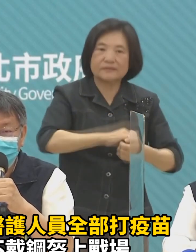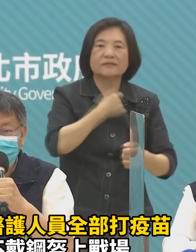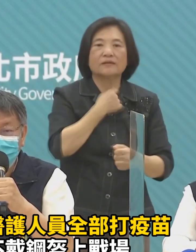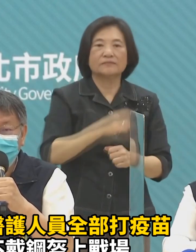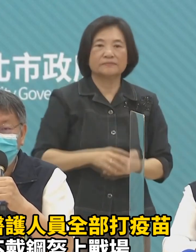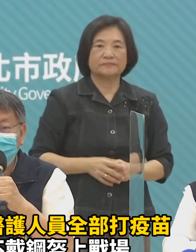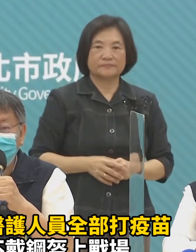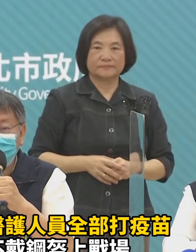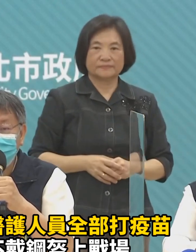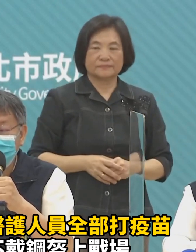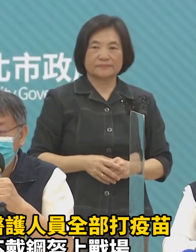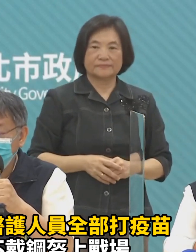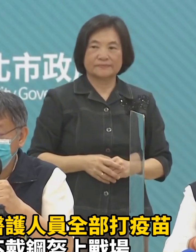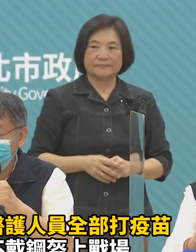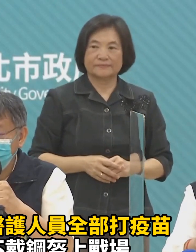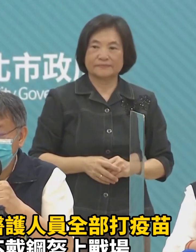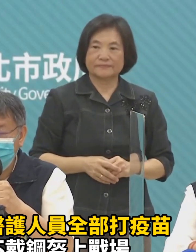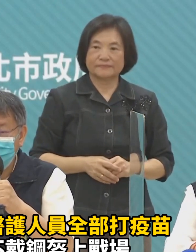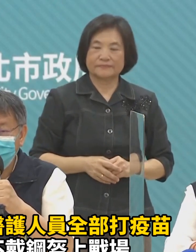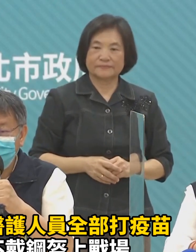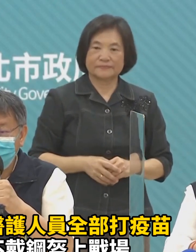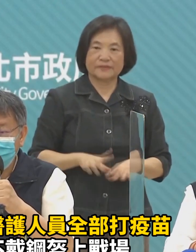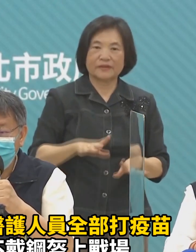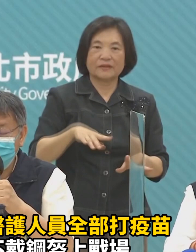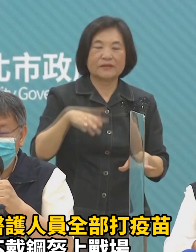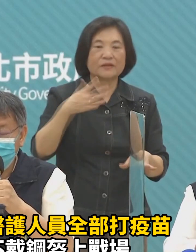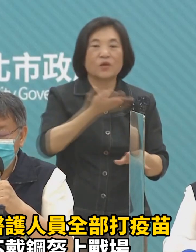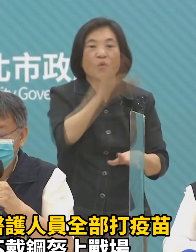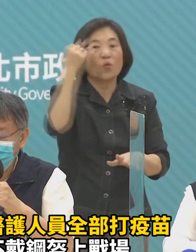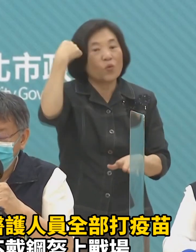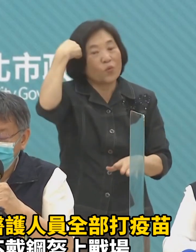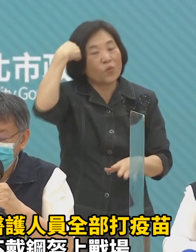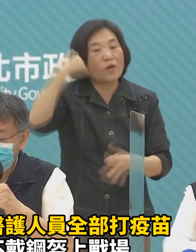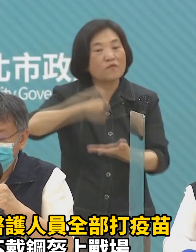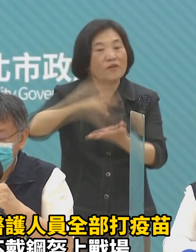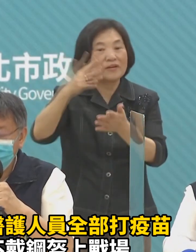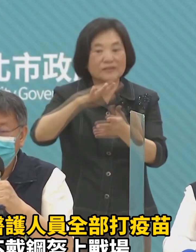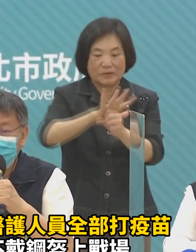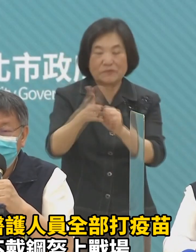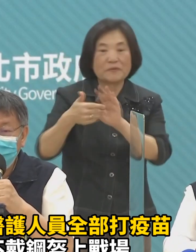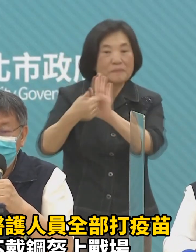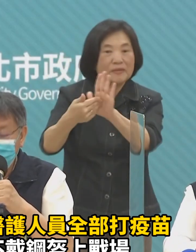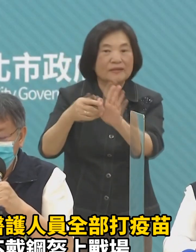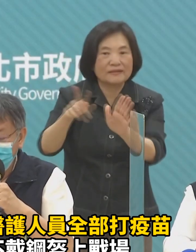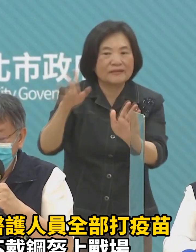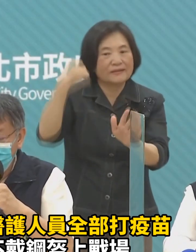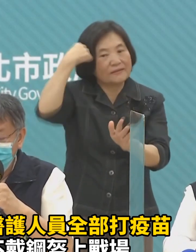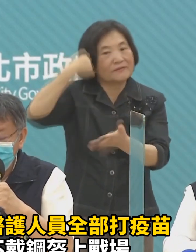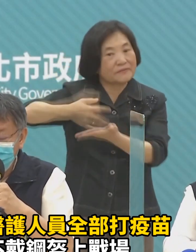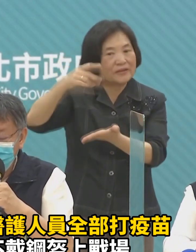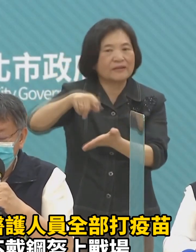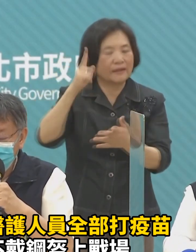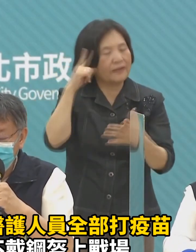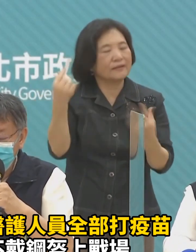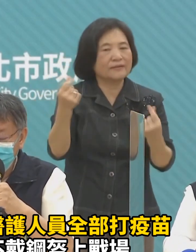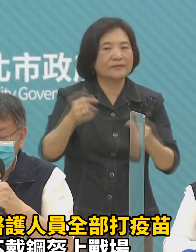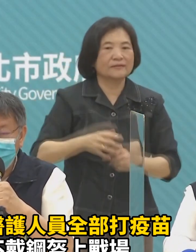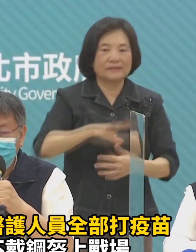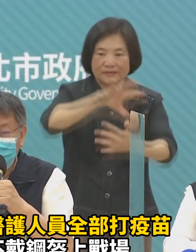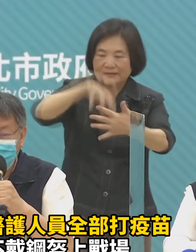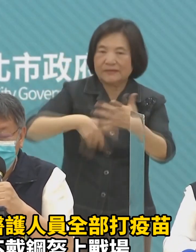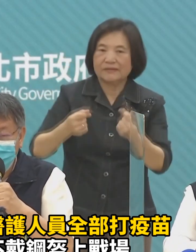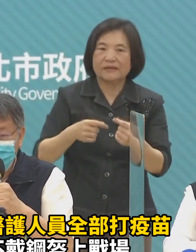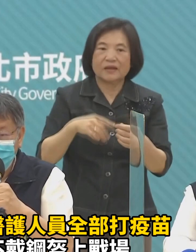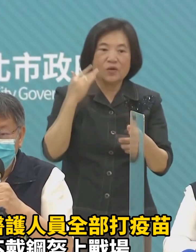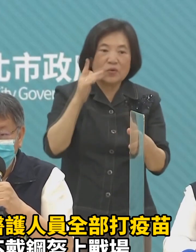作都要去打疫苗，哦，防疫旅馆也是运作，就说会接触到这些哦快筛阳性的哦，接触到新